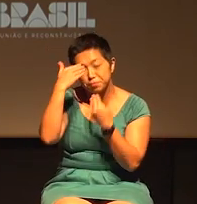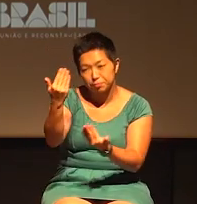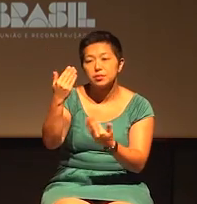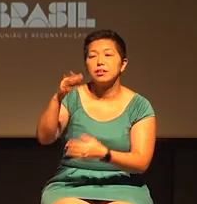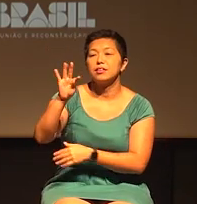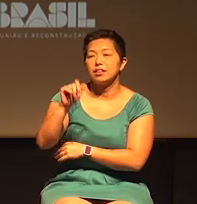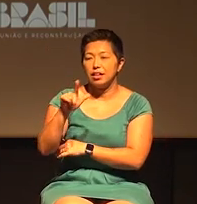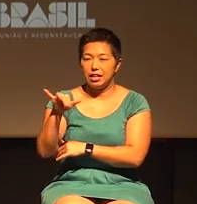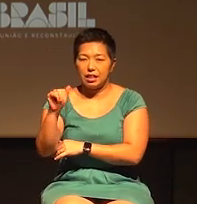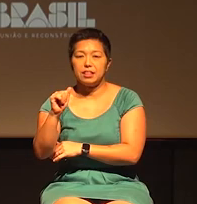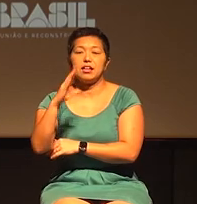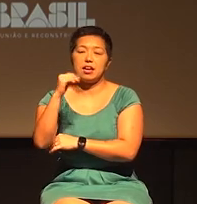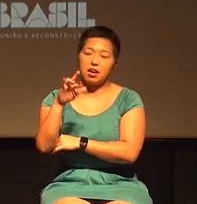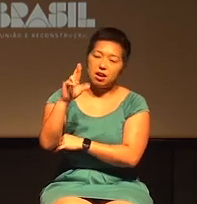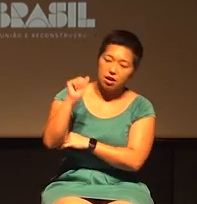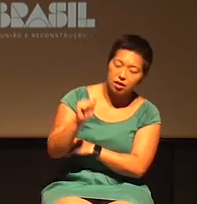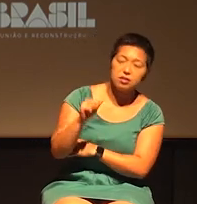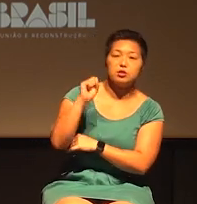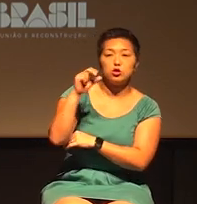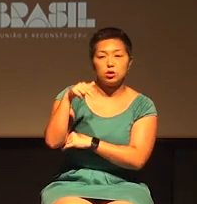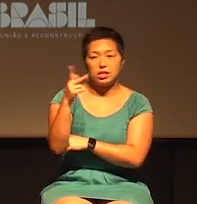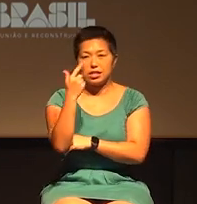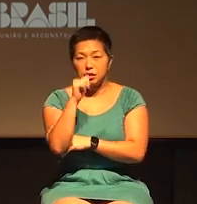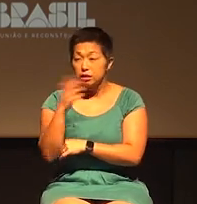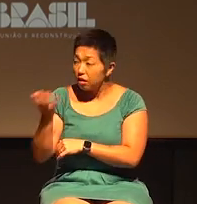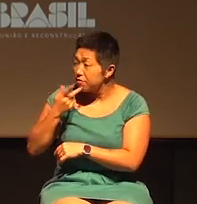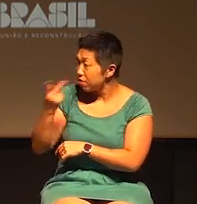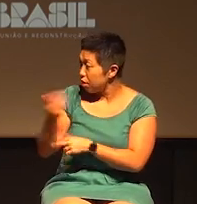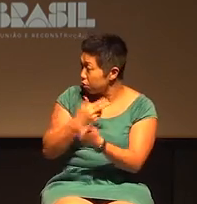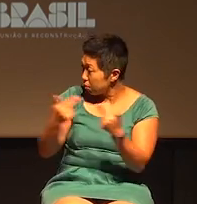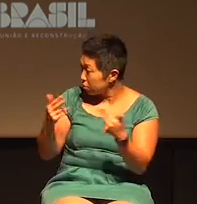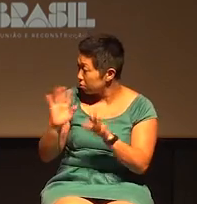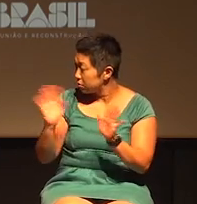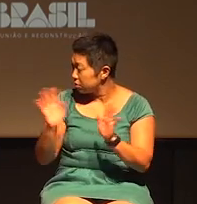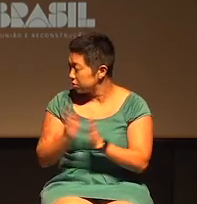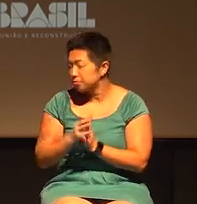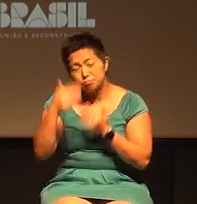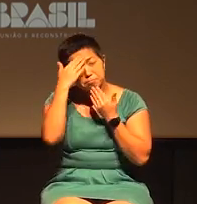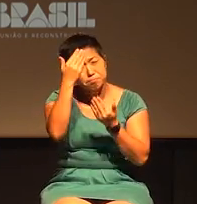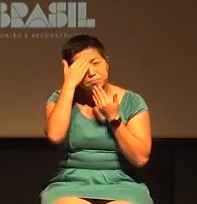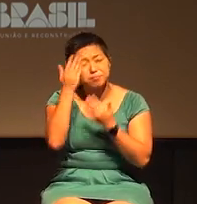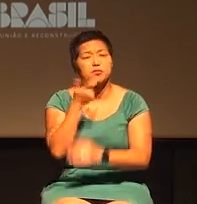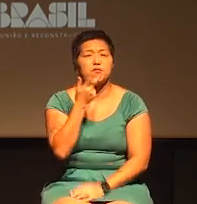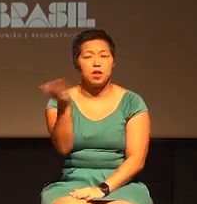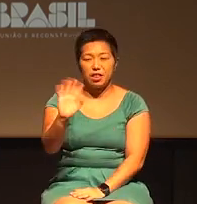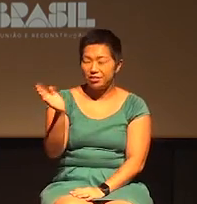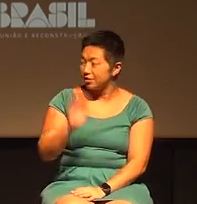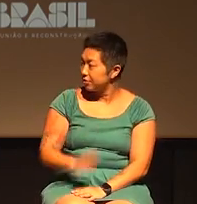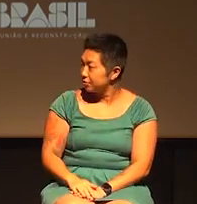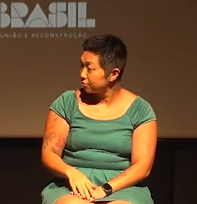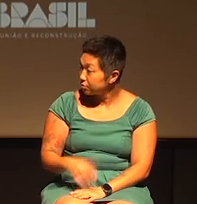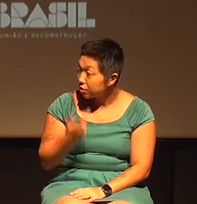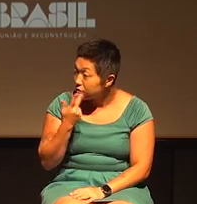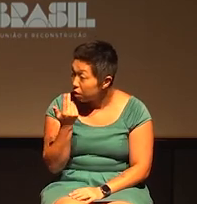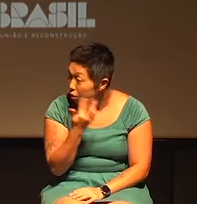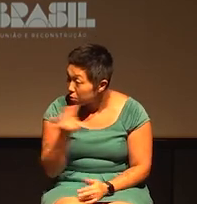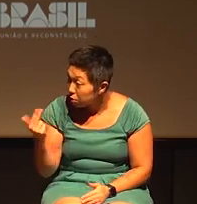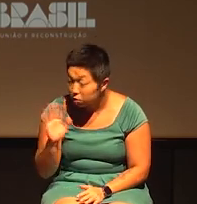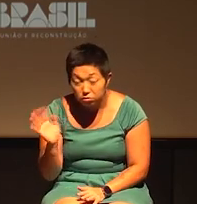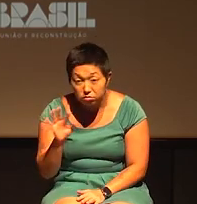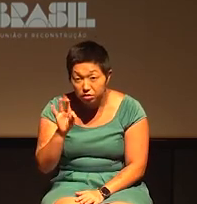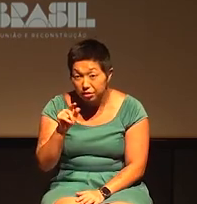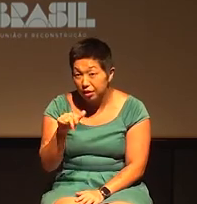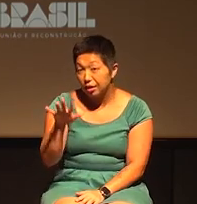Talita Carla Soninha Juliana você quer falar alguma coisa Ju você quer falar alguma coisa de encerramento